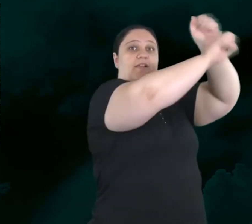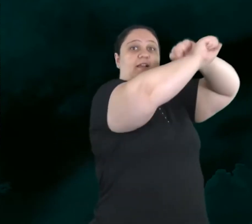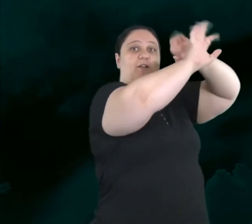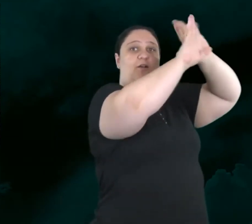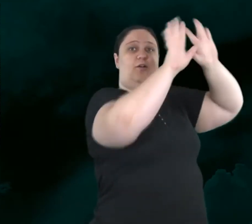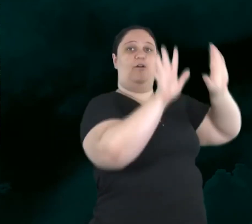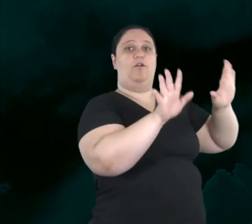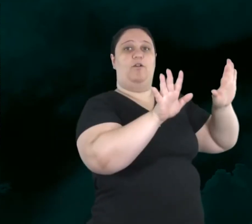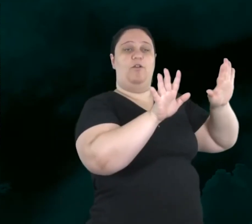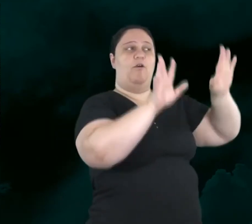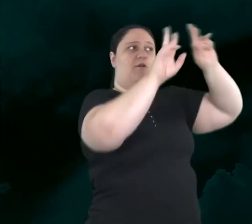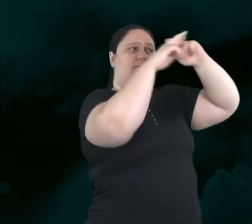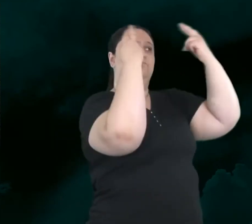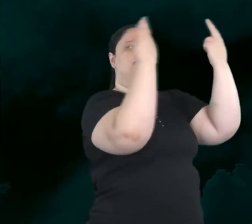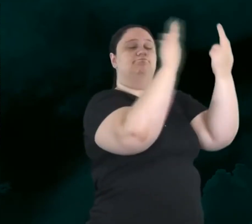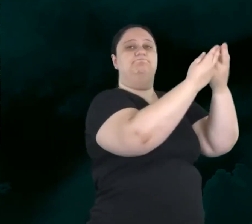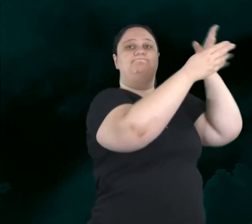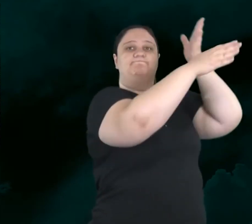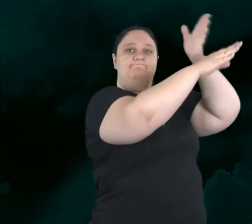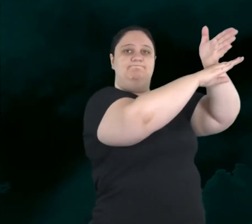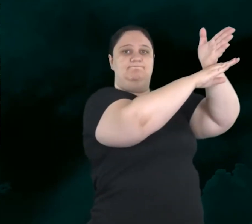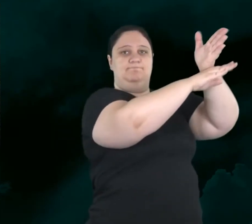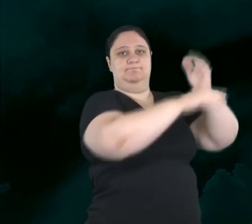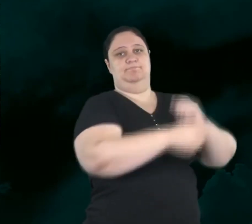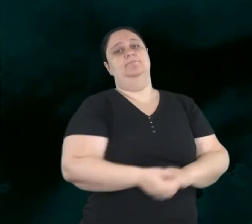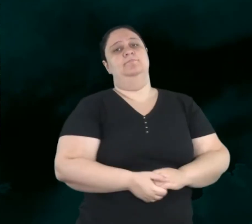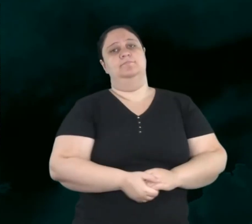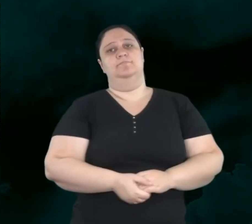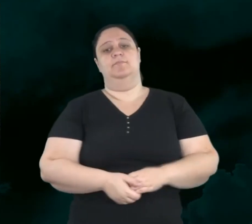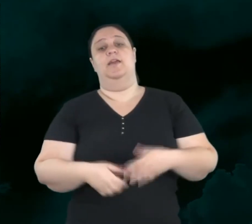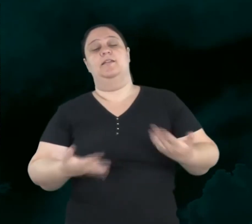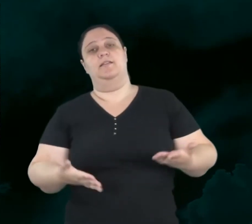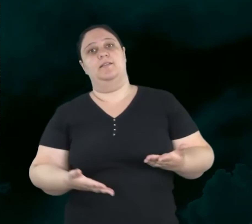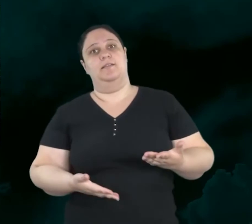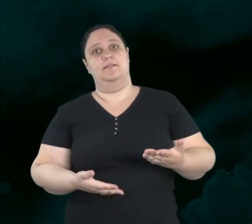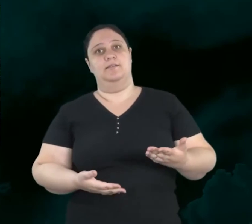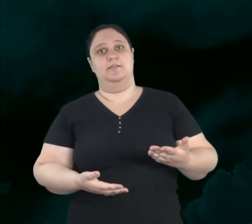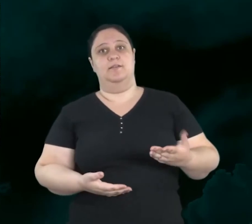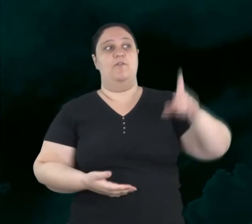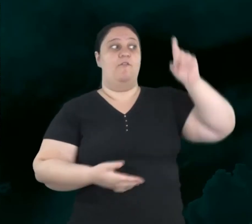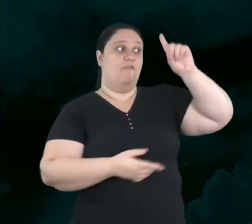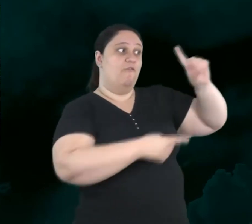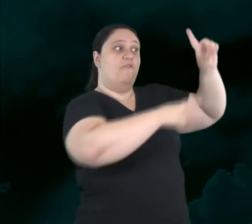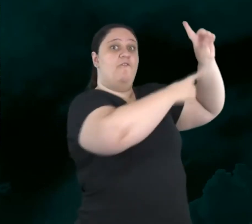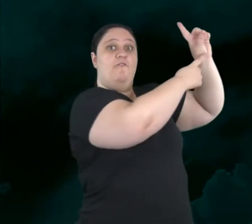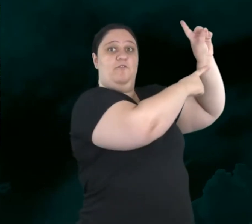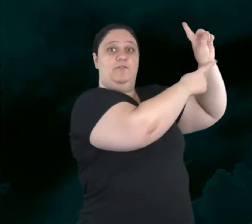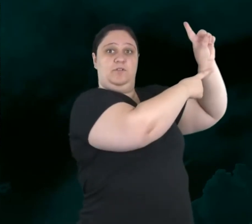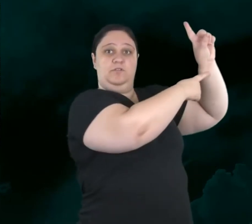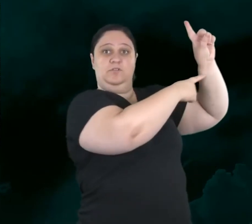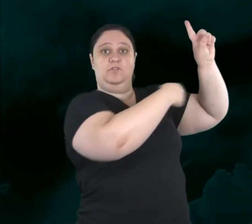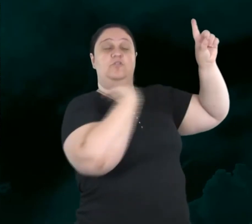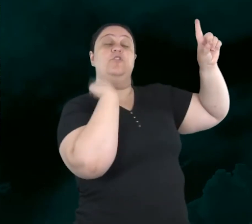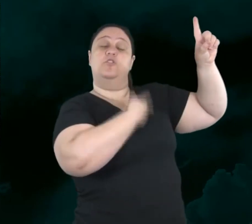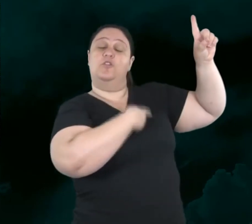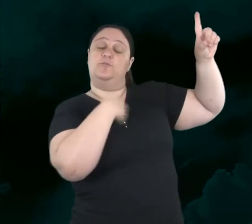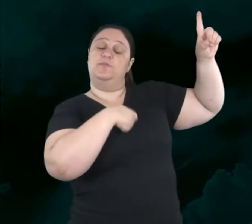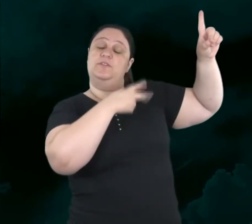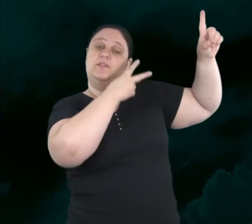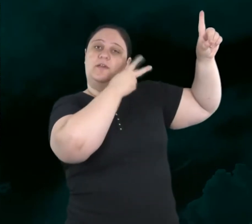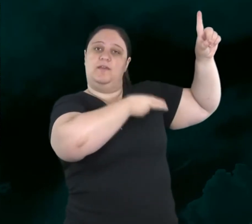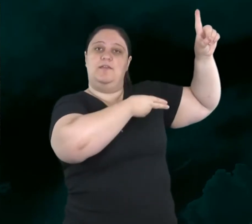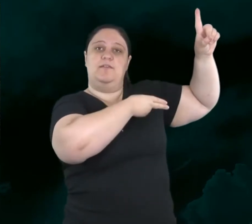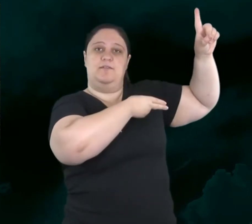chama para o seu reino e para a sua glória. Então, essa é a esperança de Deus e essa deve ser a nossa esperança. A